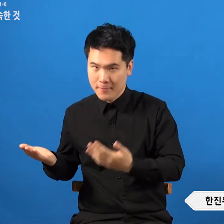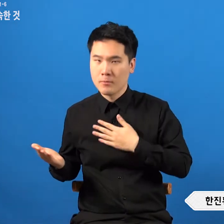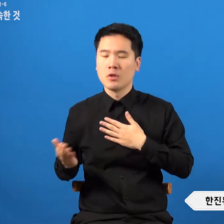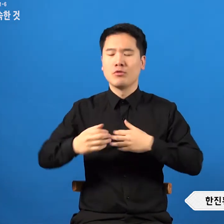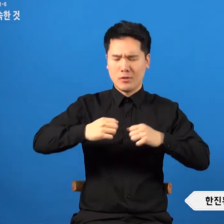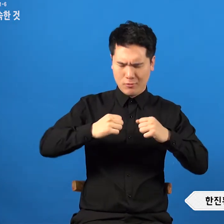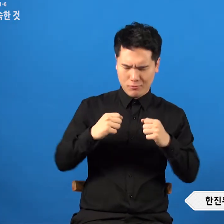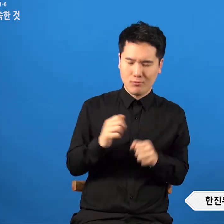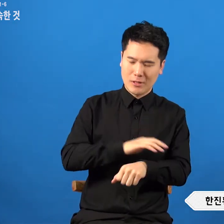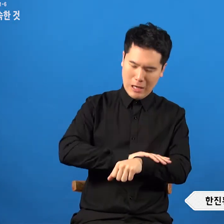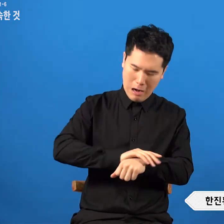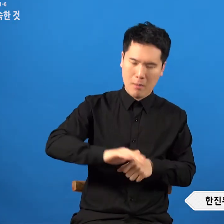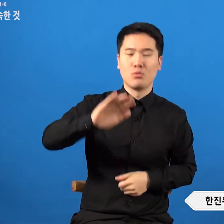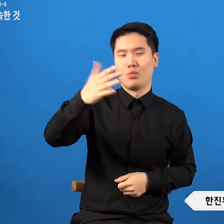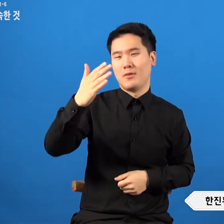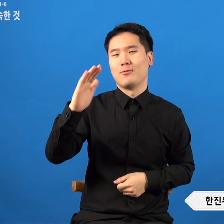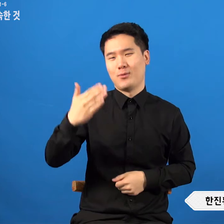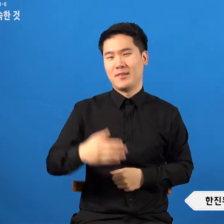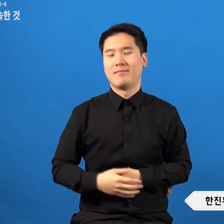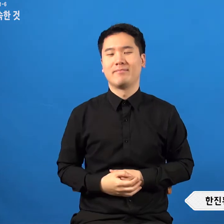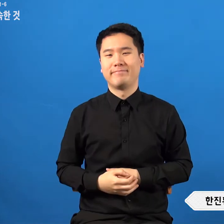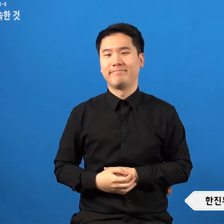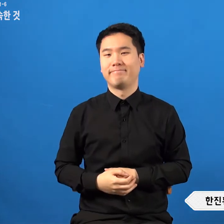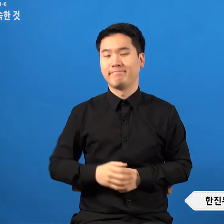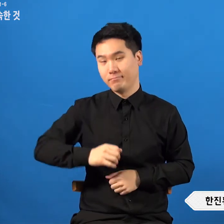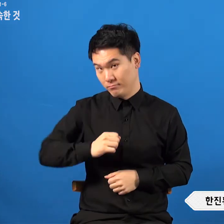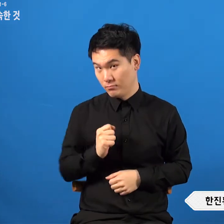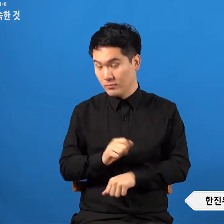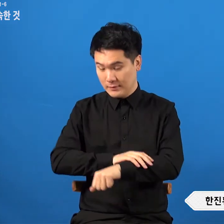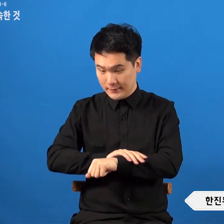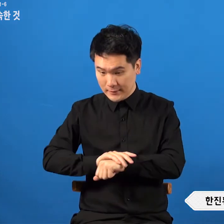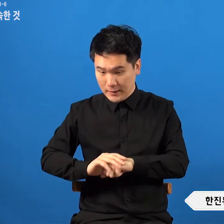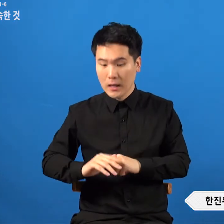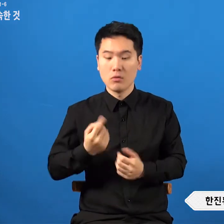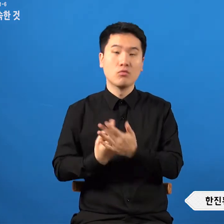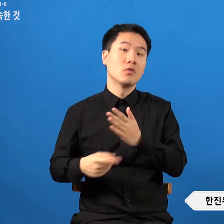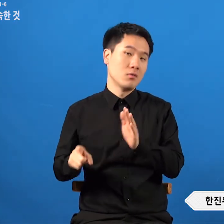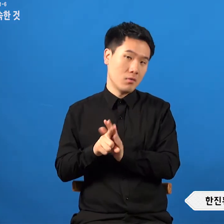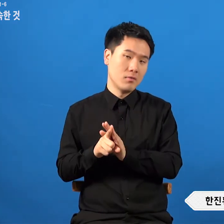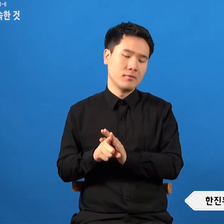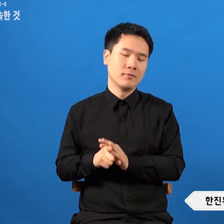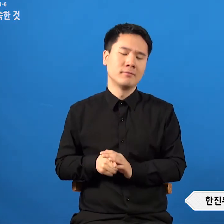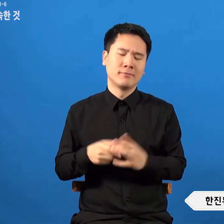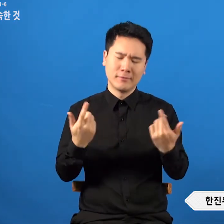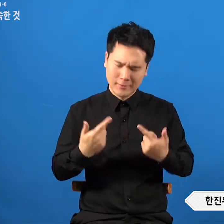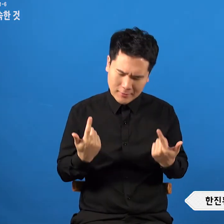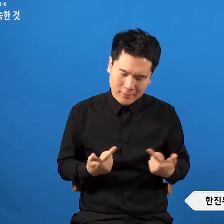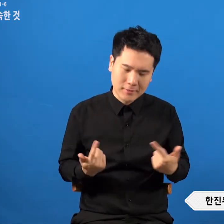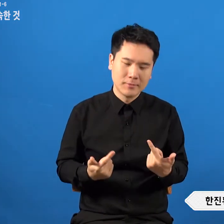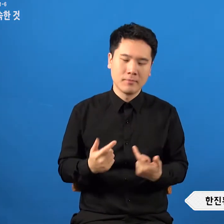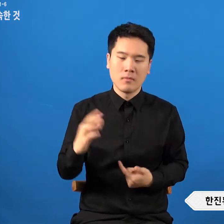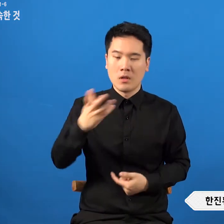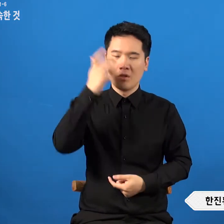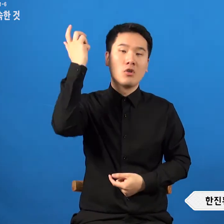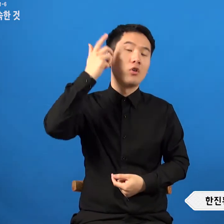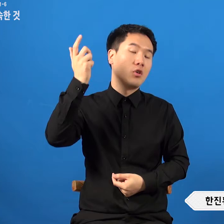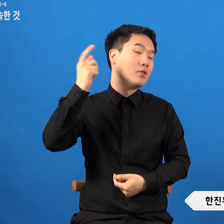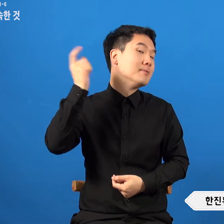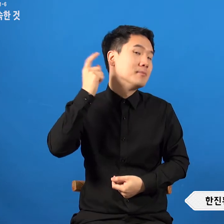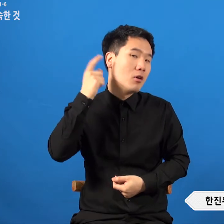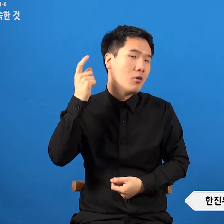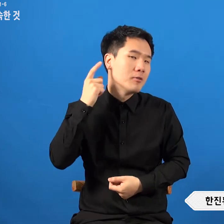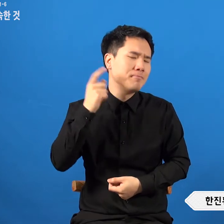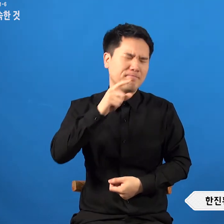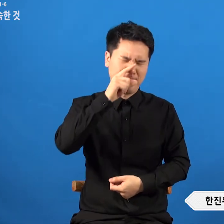일에 순종만 잘 해드리면 됩니다. 순종 잘 해드리기 위해서는 늘